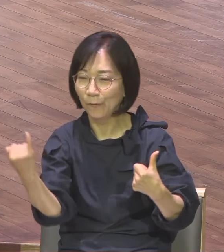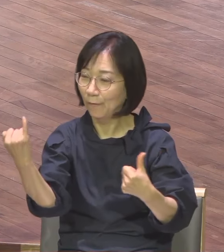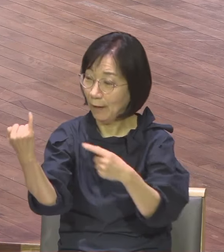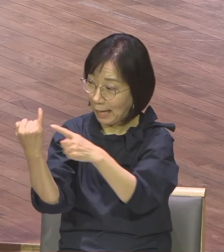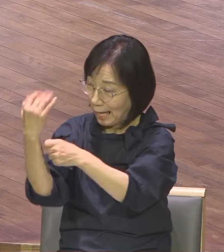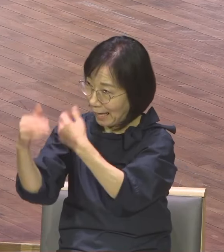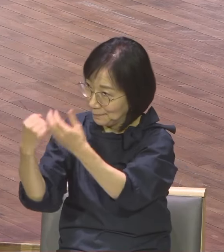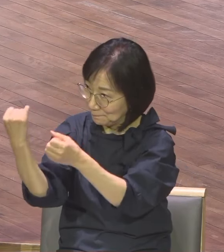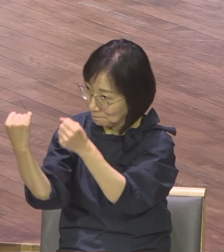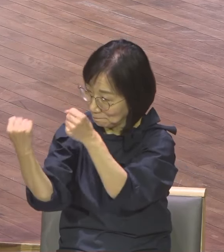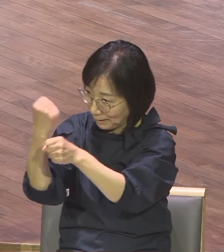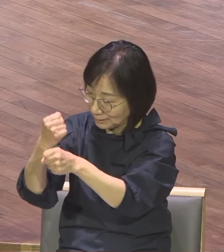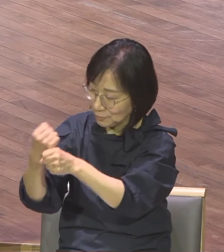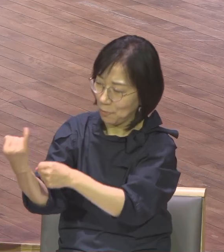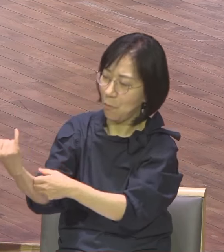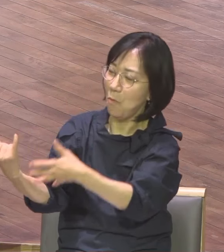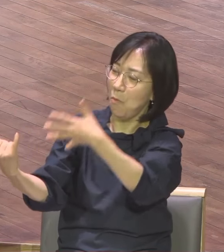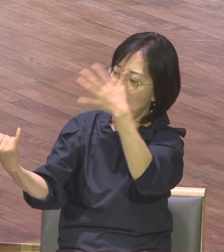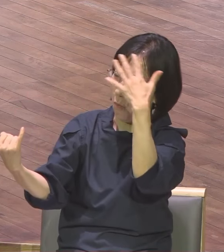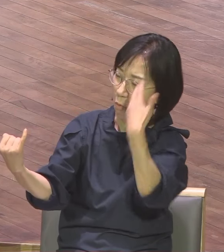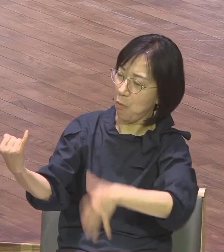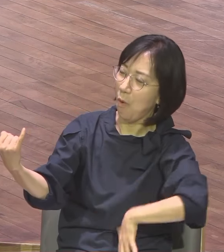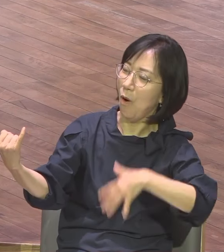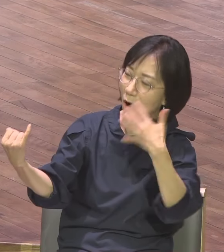주세요. 아멘.